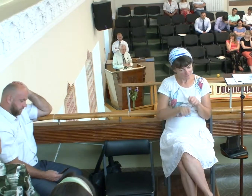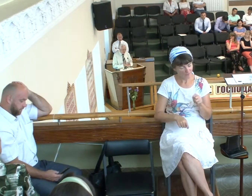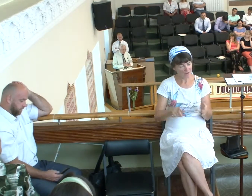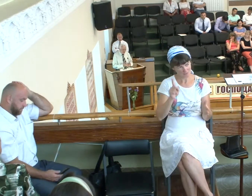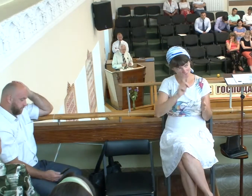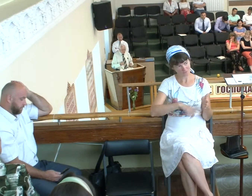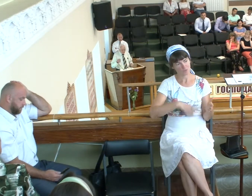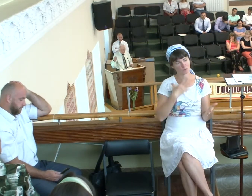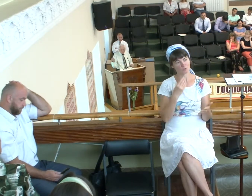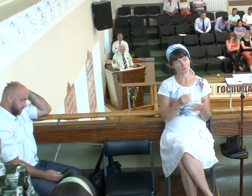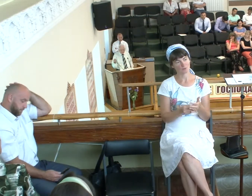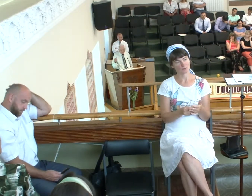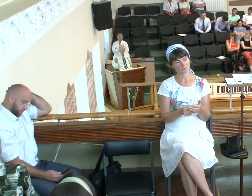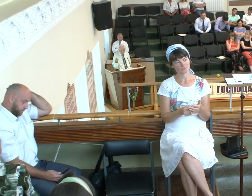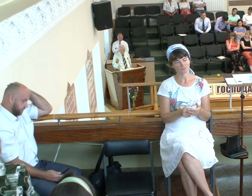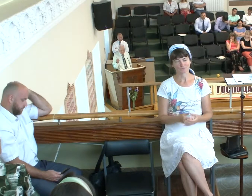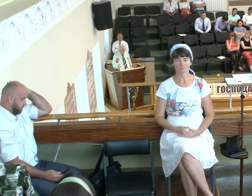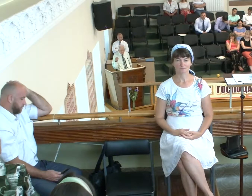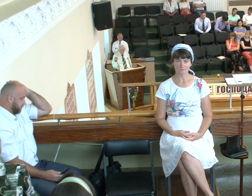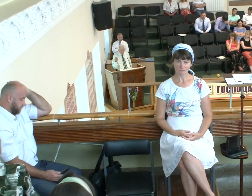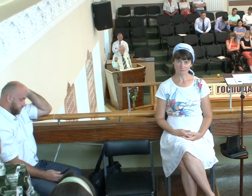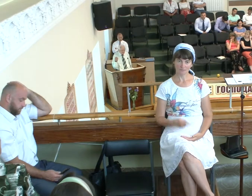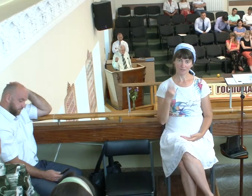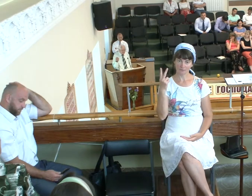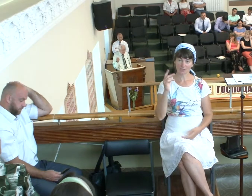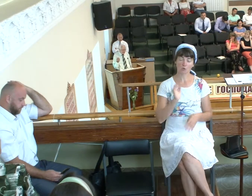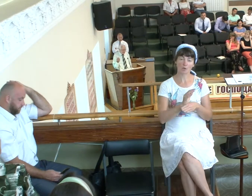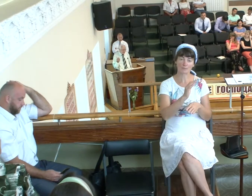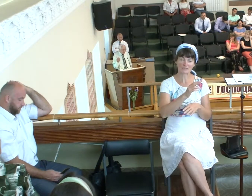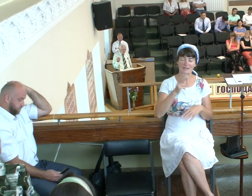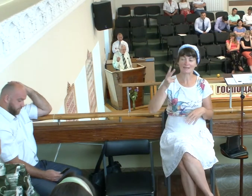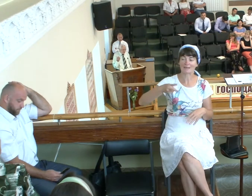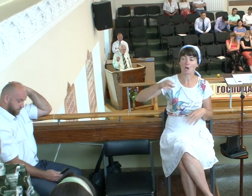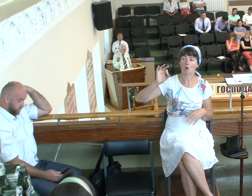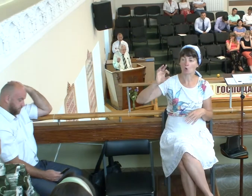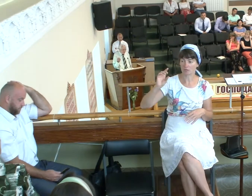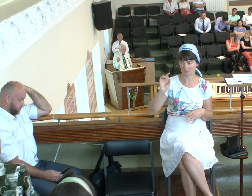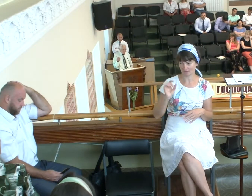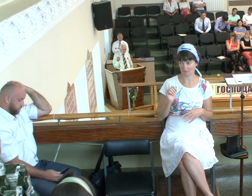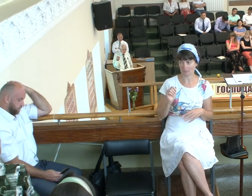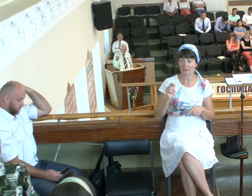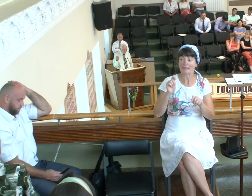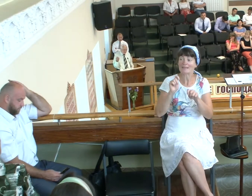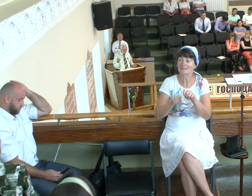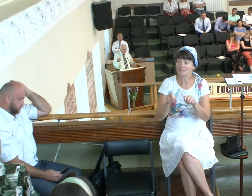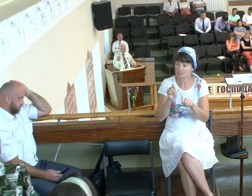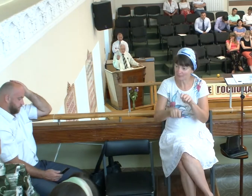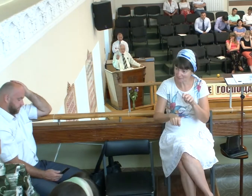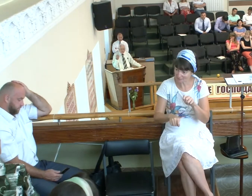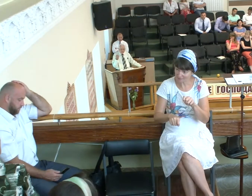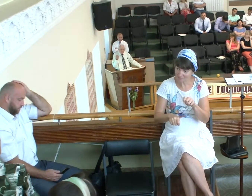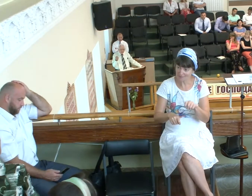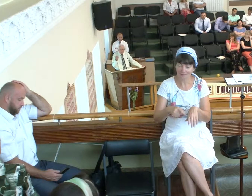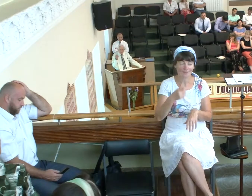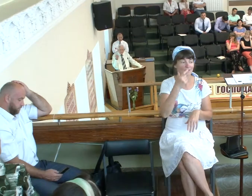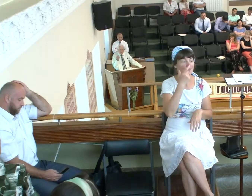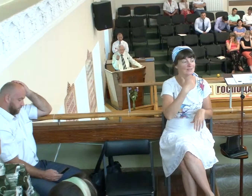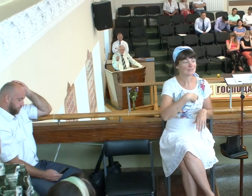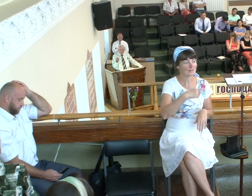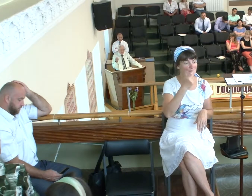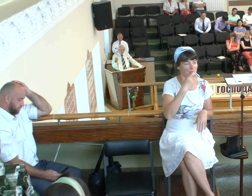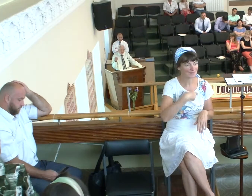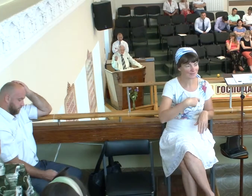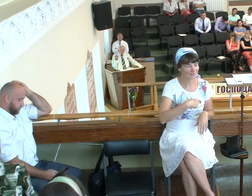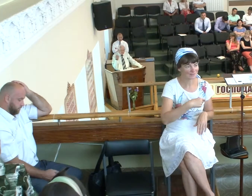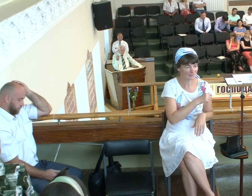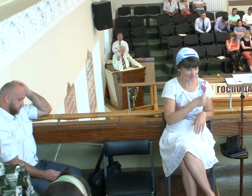наша вера. Второе послание Коринфянам, 13 глава, 5 стих. Испытывайте самих себя. Верили